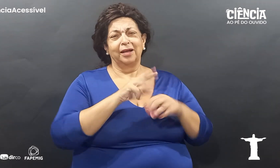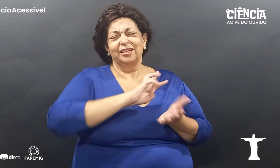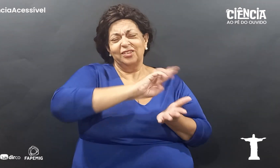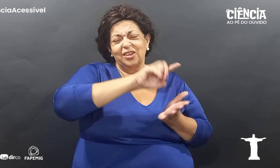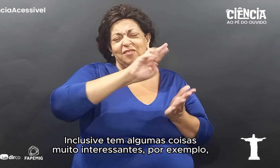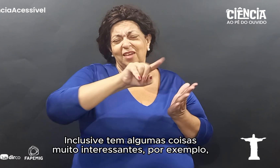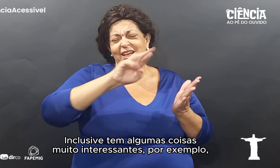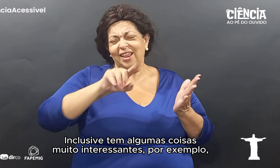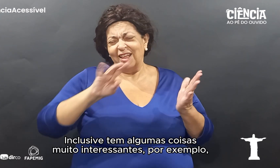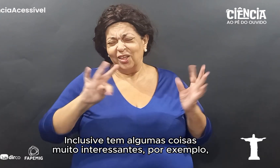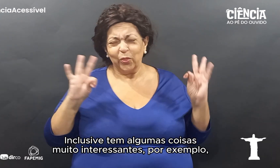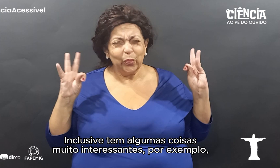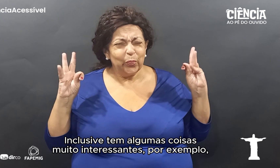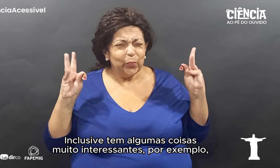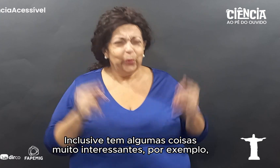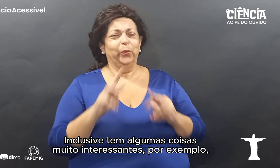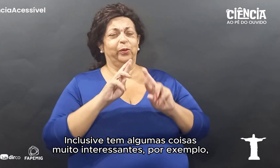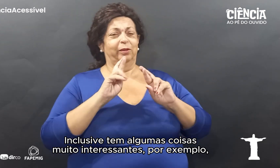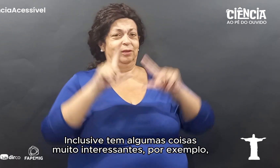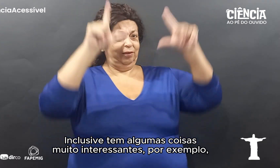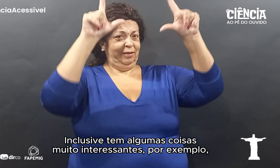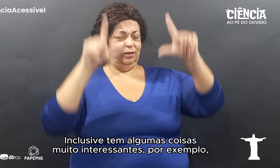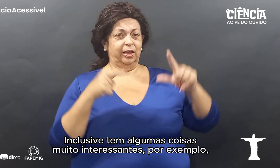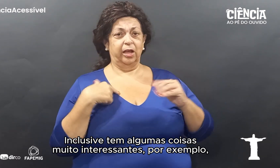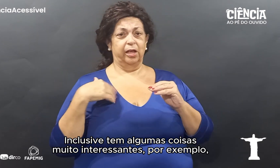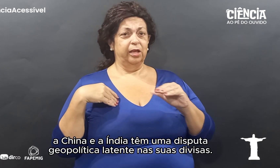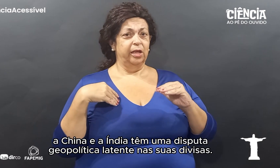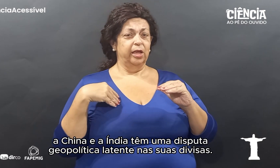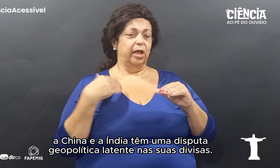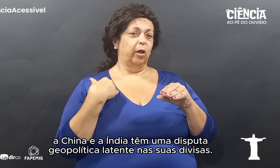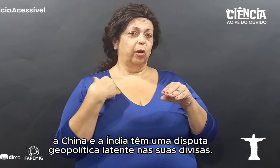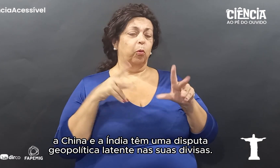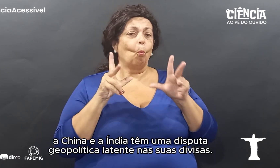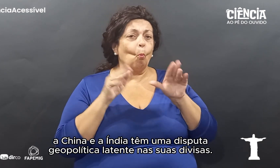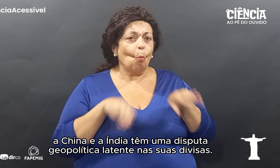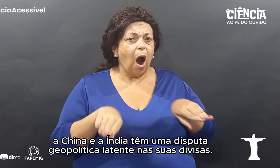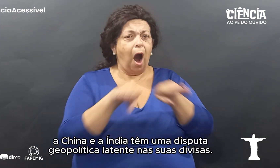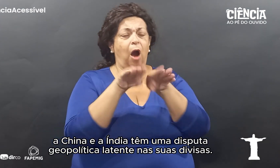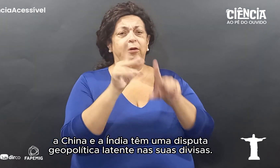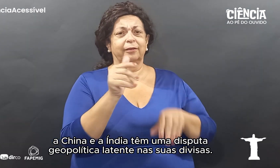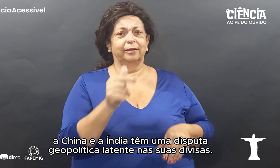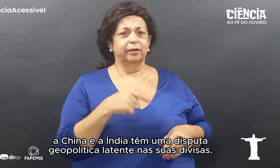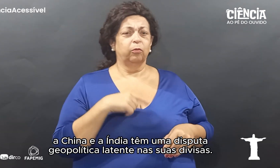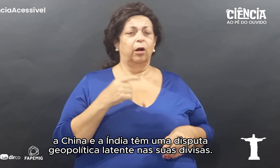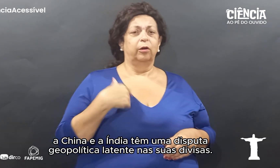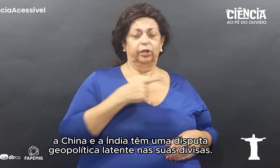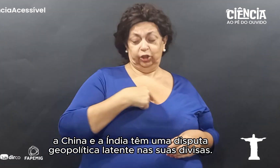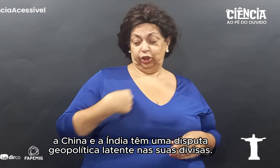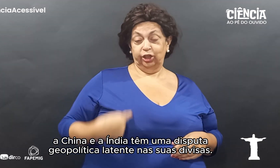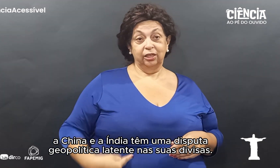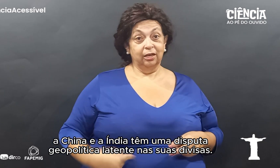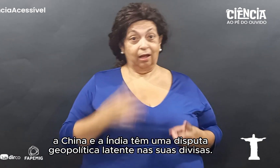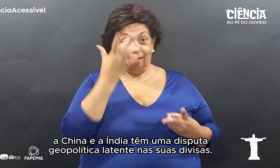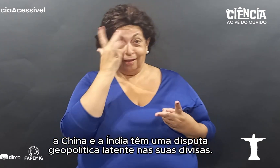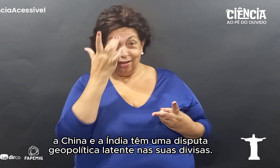tudo. Inclusive tem algumas coisas muito interessantes, por exemplo, a China e a Índia têm uma disputa